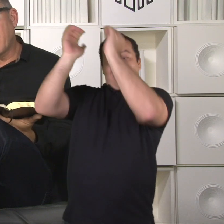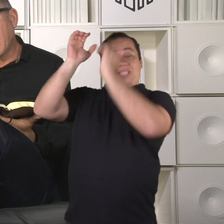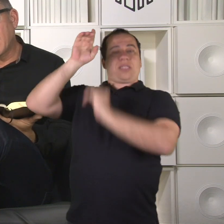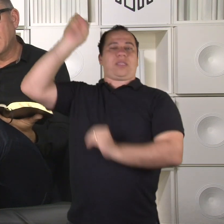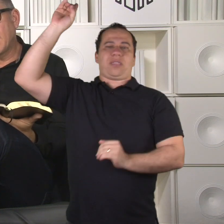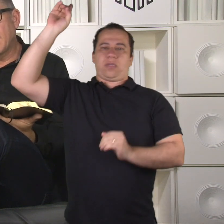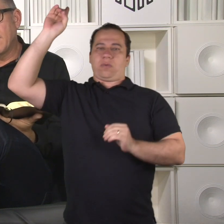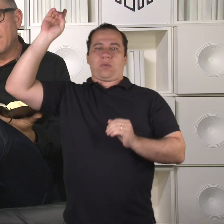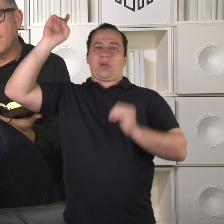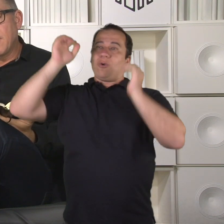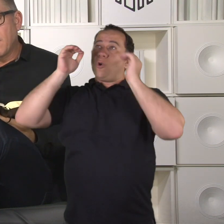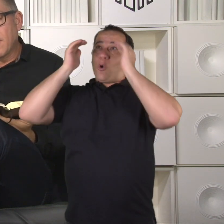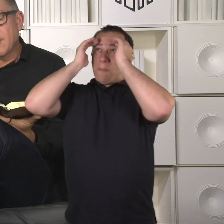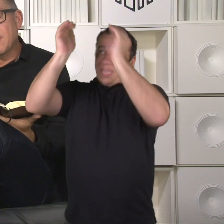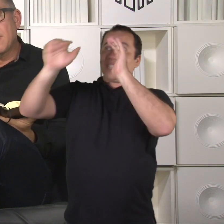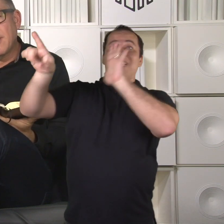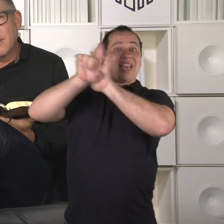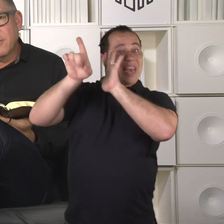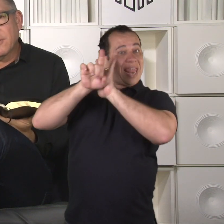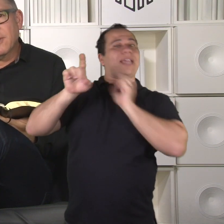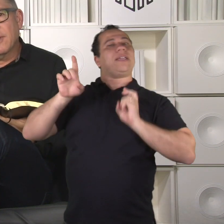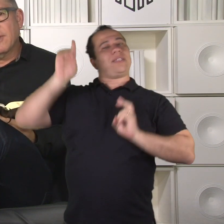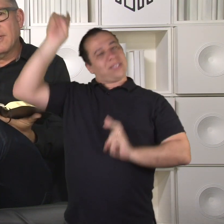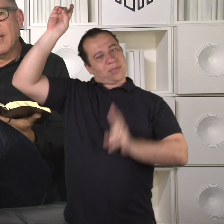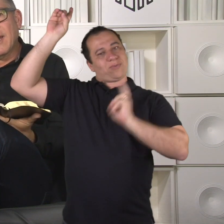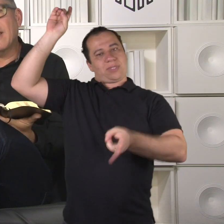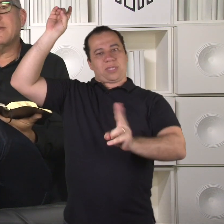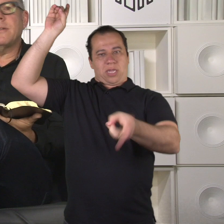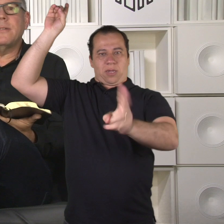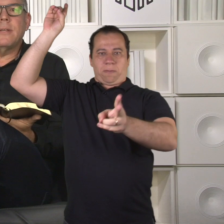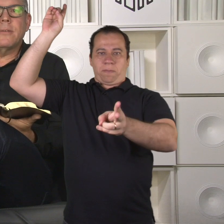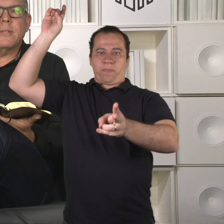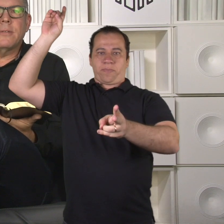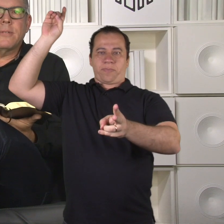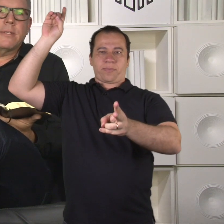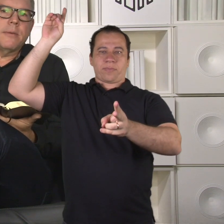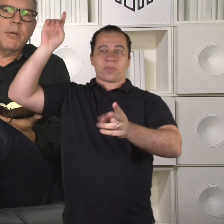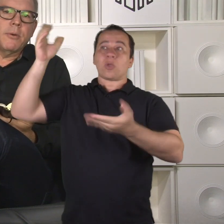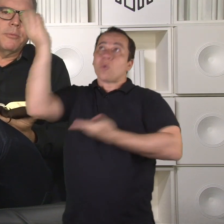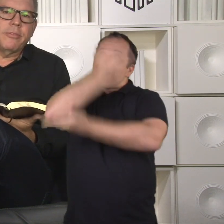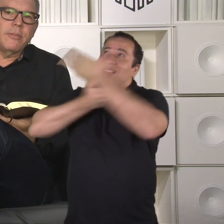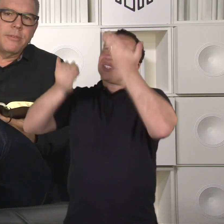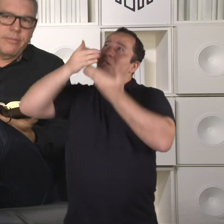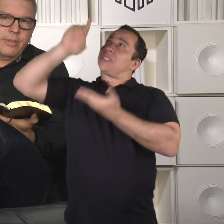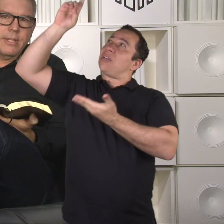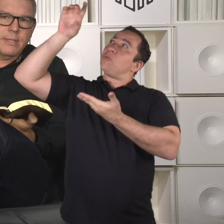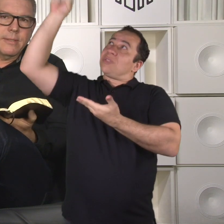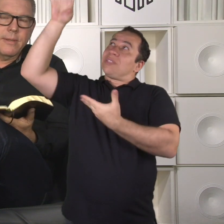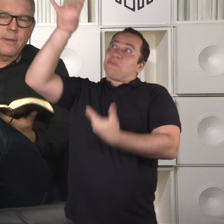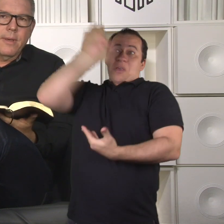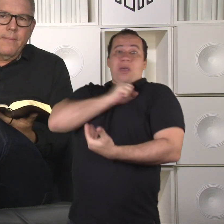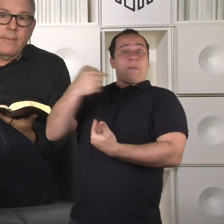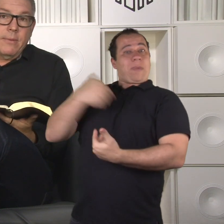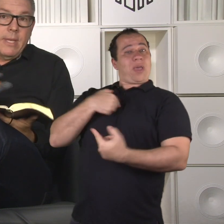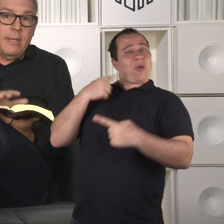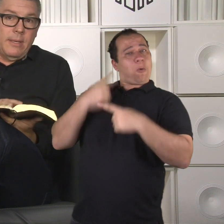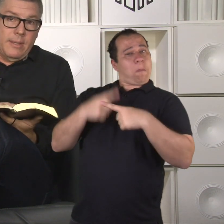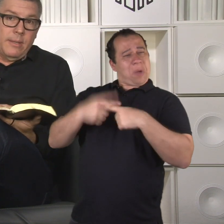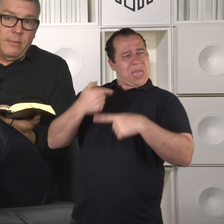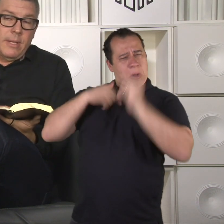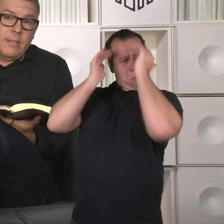na oferta generosa de Deus e da graça de Deus em nos receber como filhos e filhas.